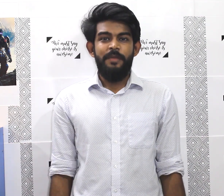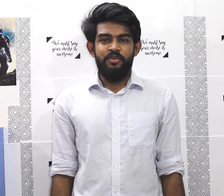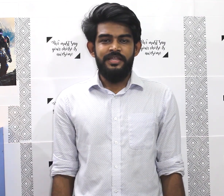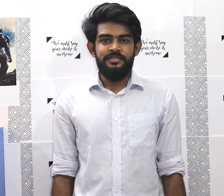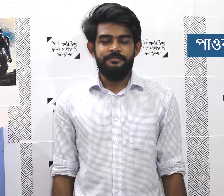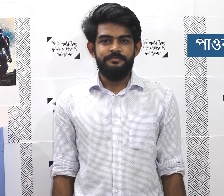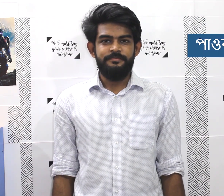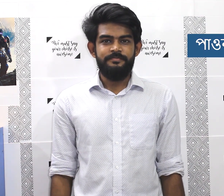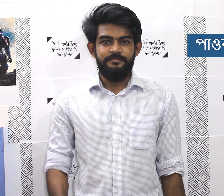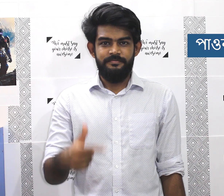পাওনাদার,